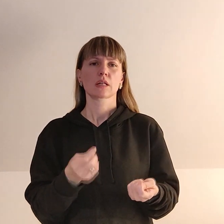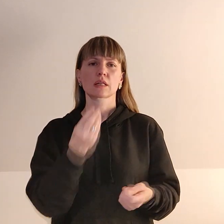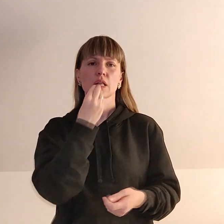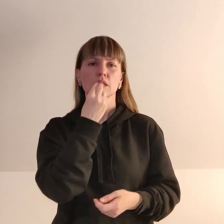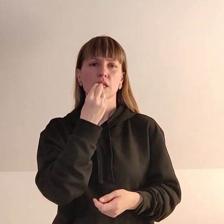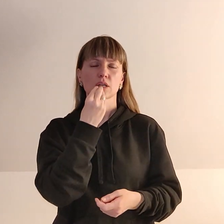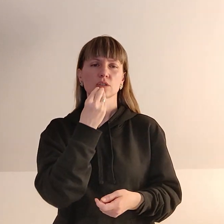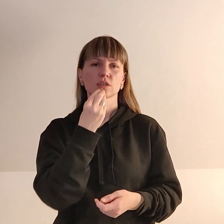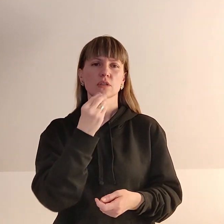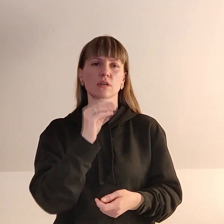харчування,